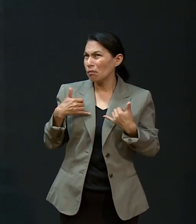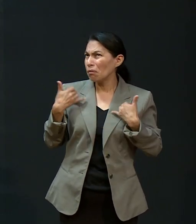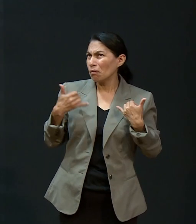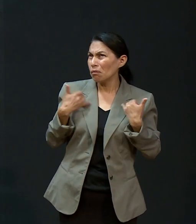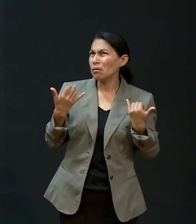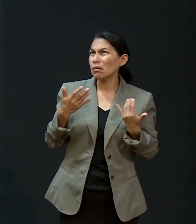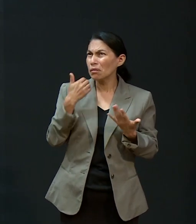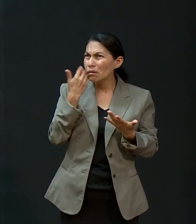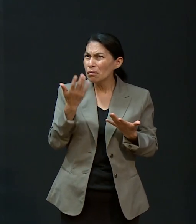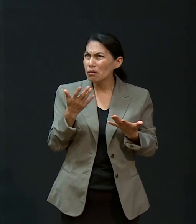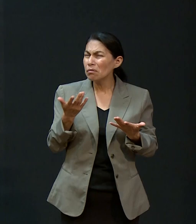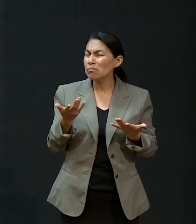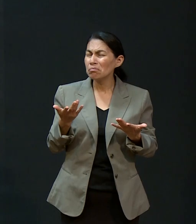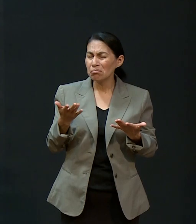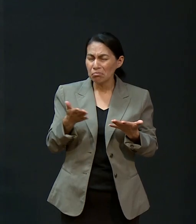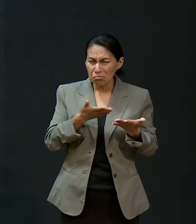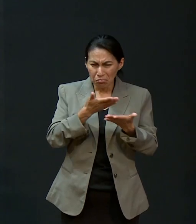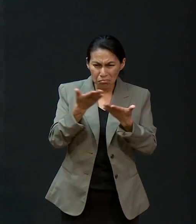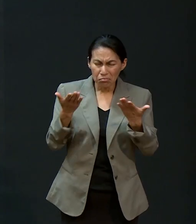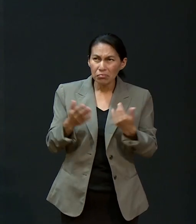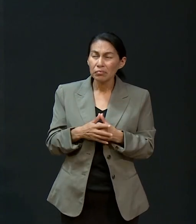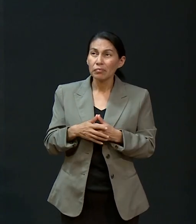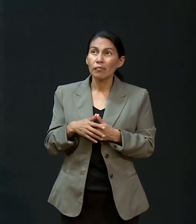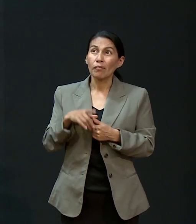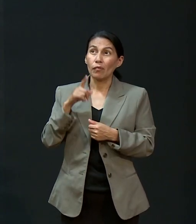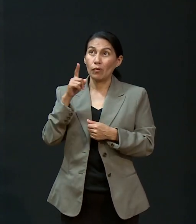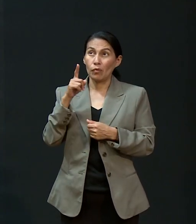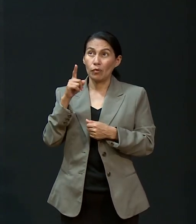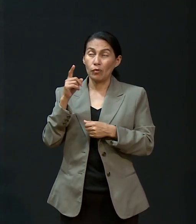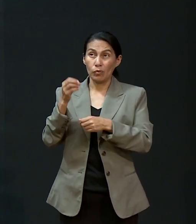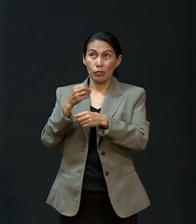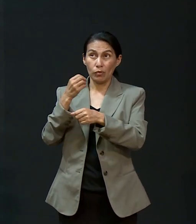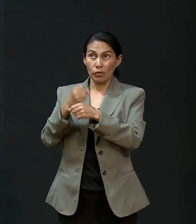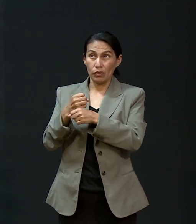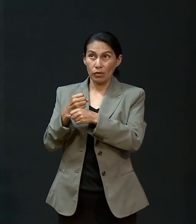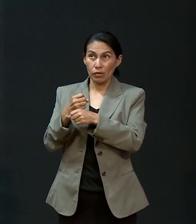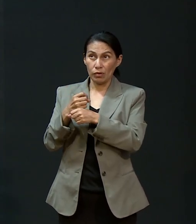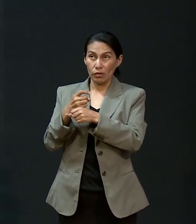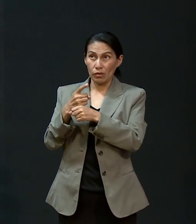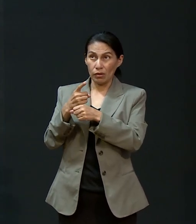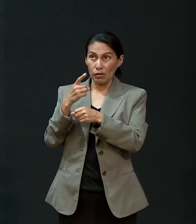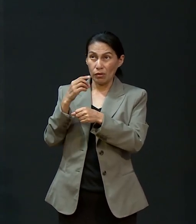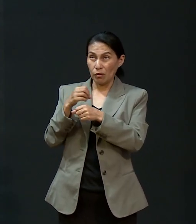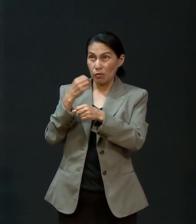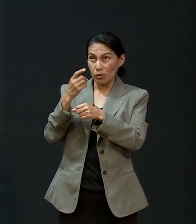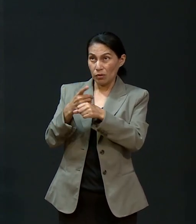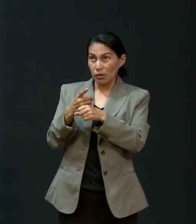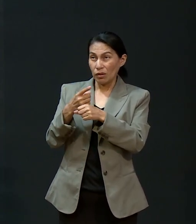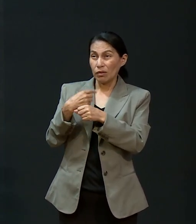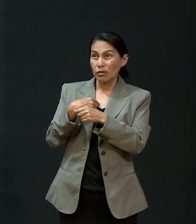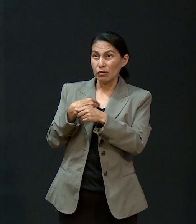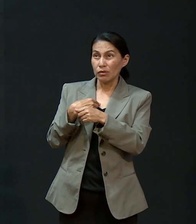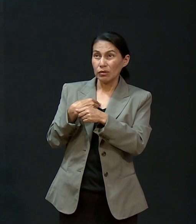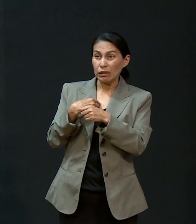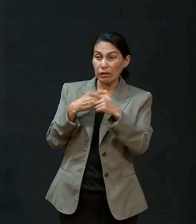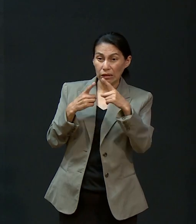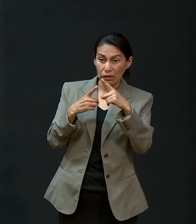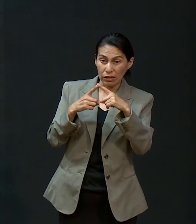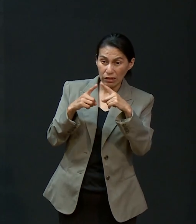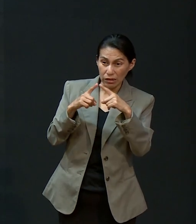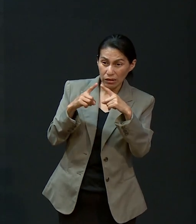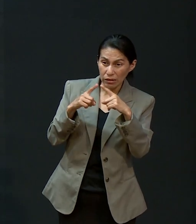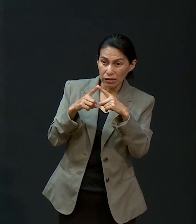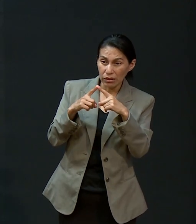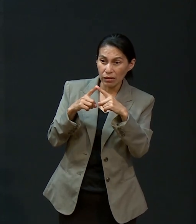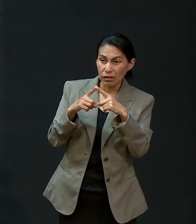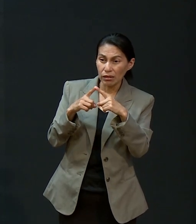también disfrutar mi etapa, ¿no? Entonces si tú me estás dando esa oportunidad de tener este cargo